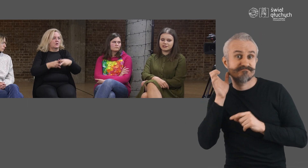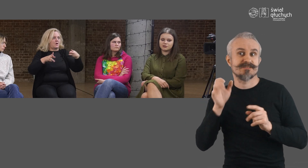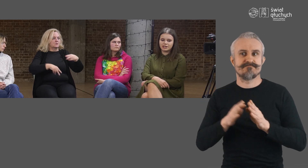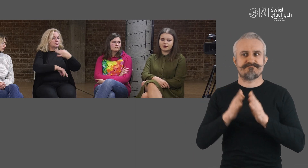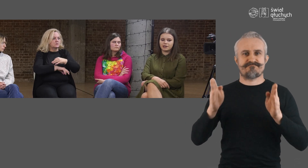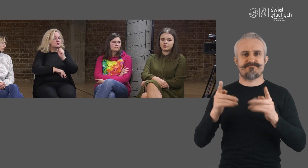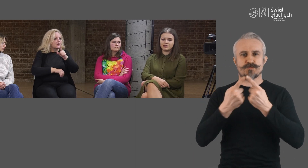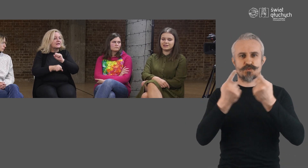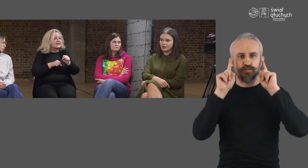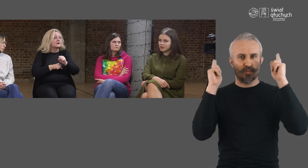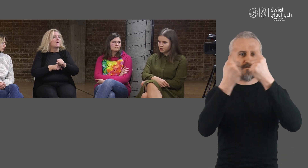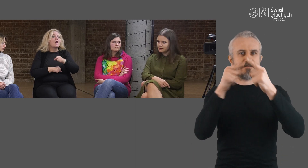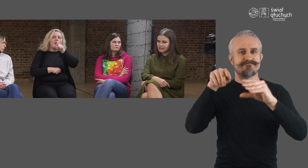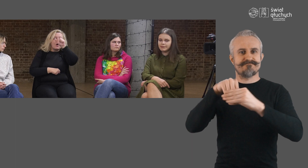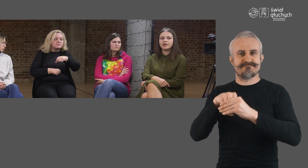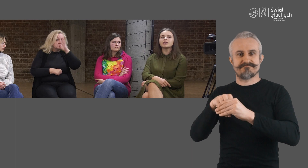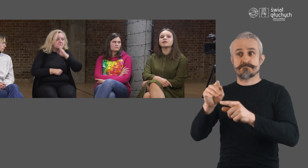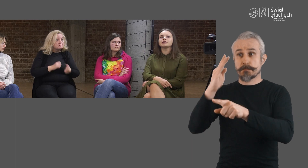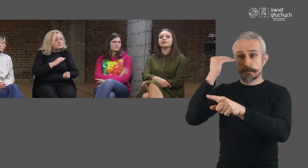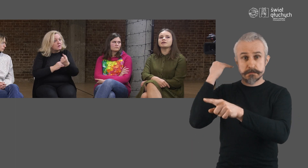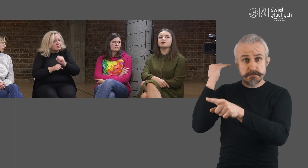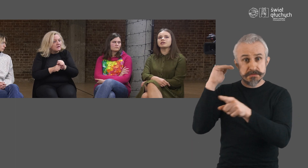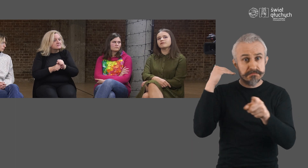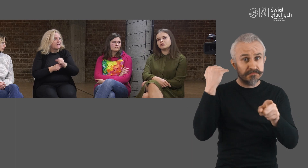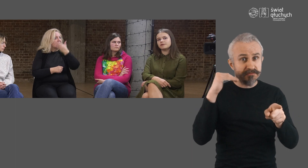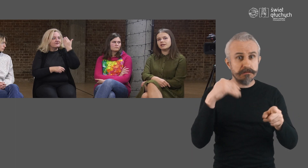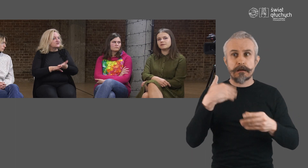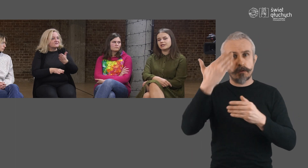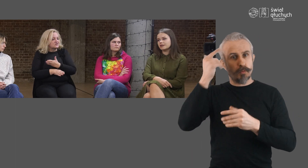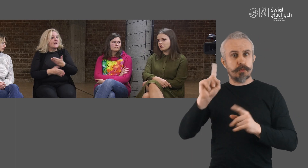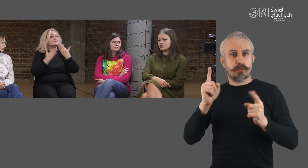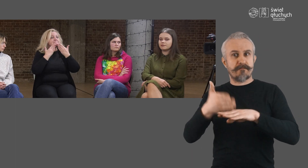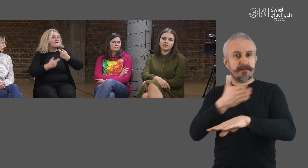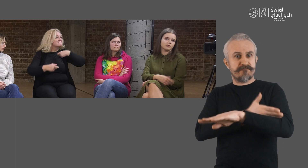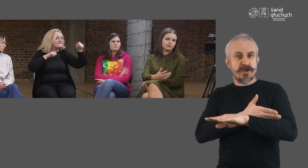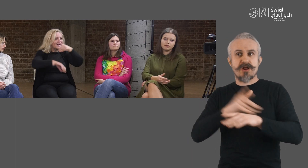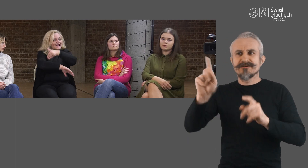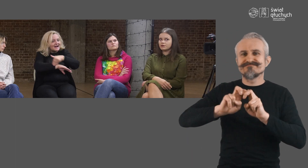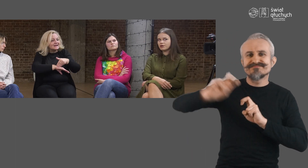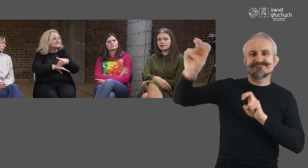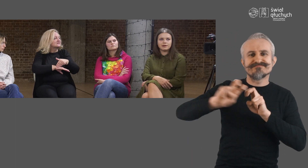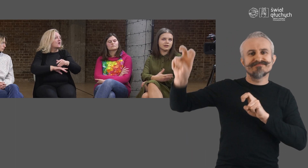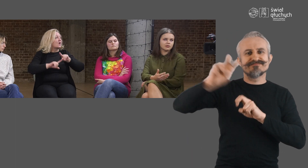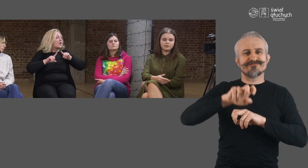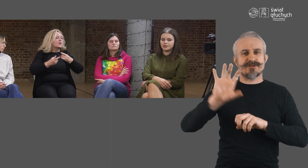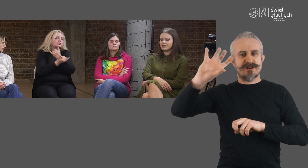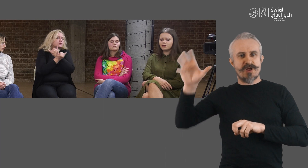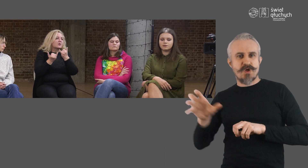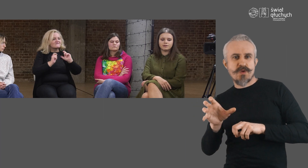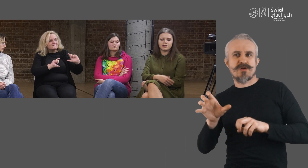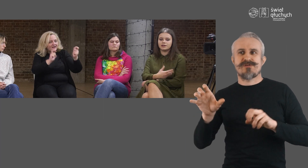studiów, że jest coś takiego jak osoba słabosłysząca. I dzięki właśnie wyjazdom zagranicznym, jakieś organizowanie